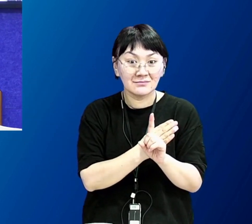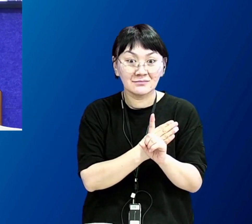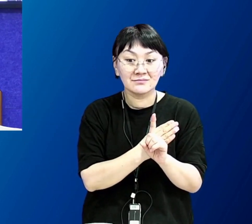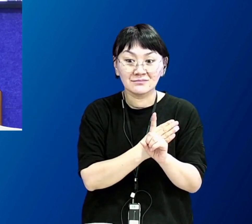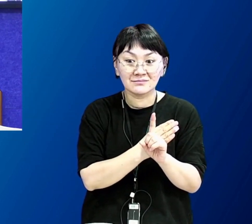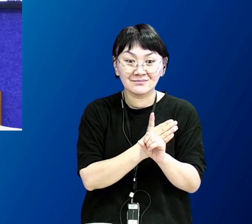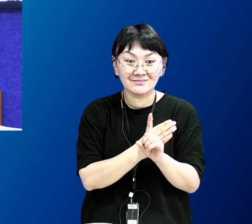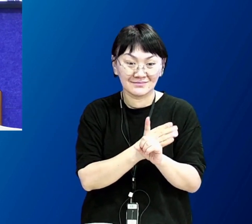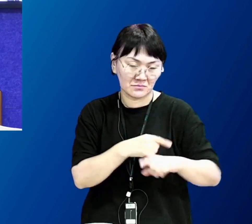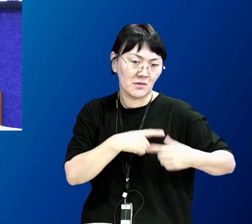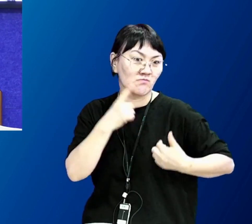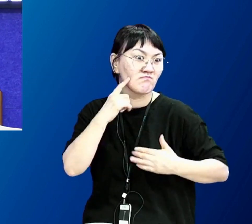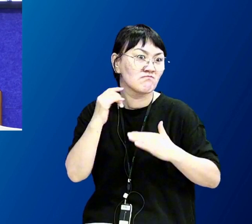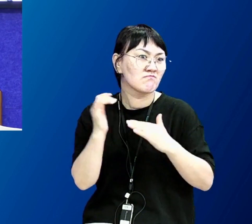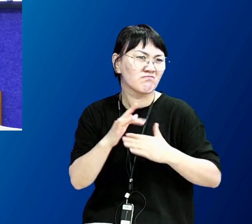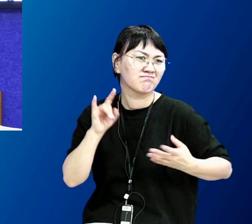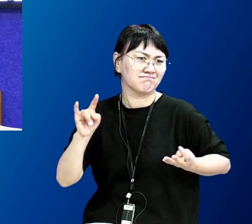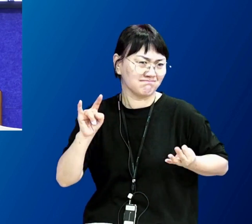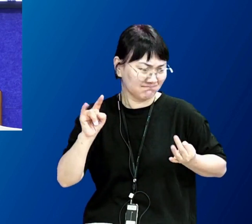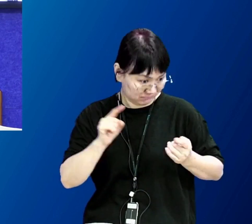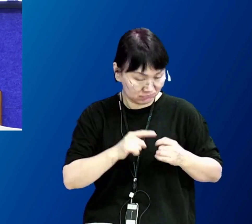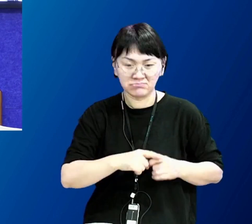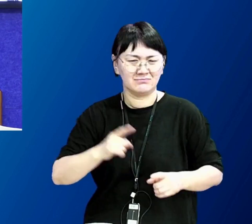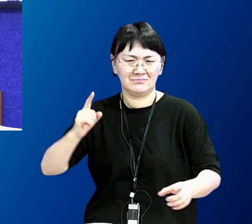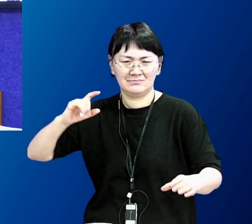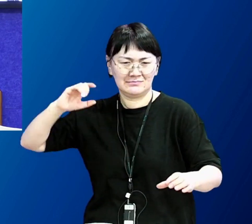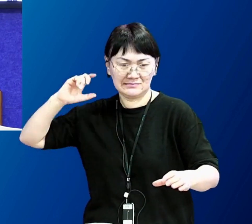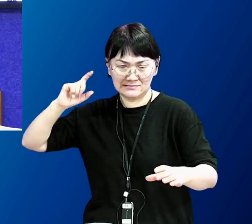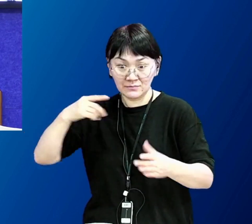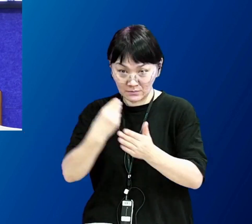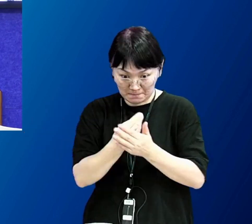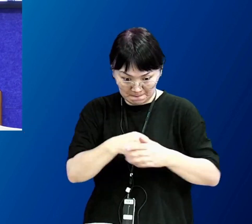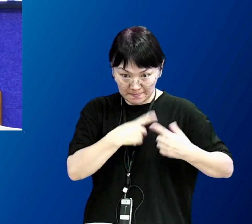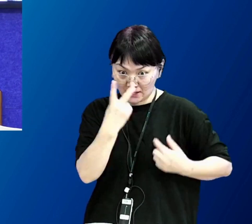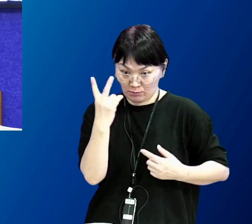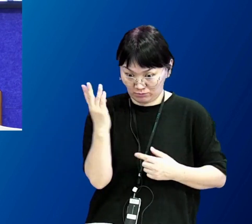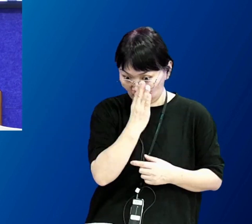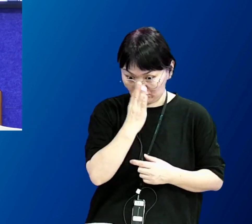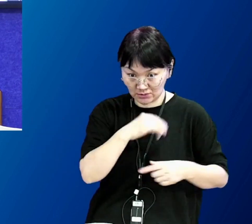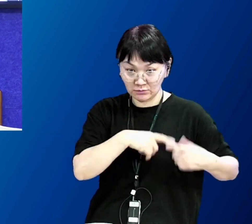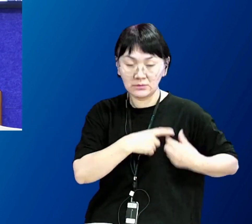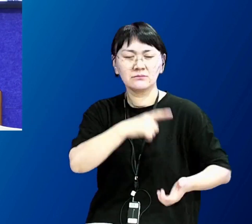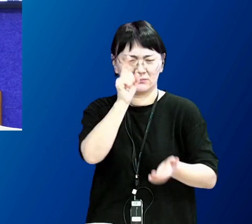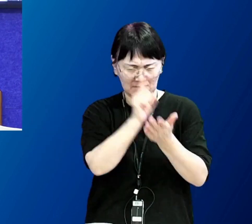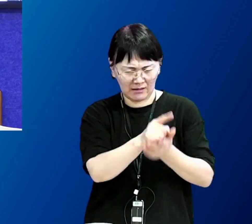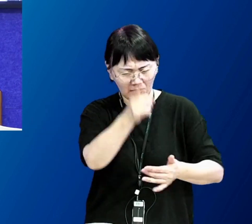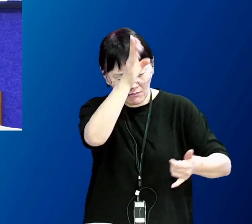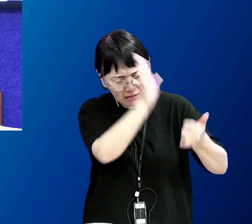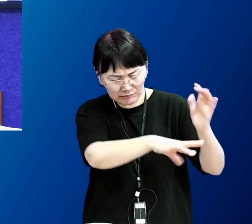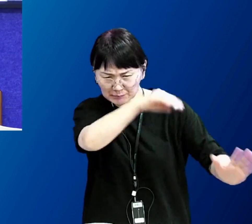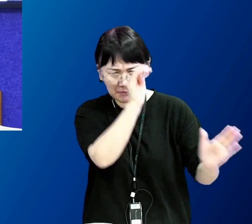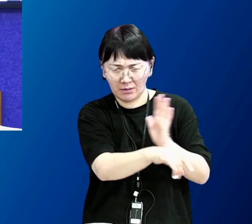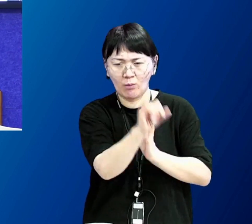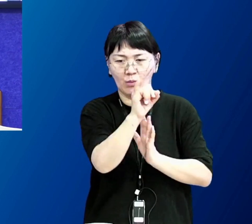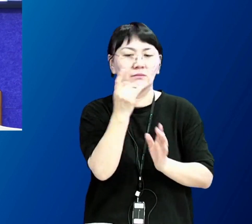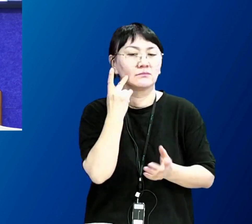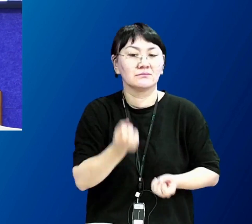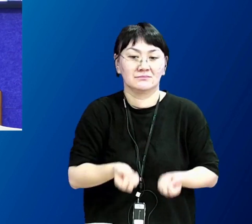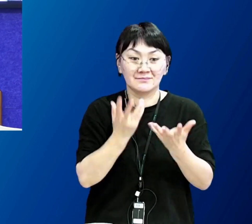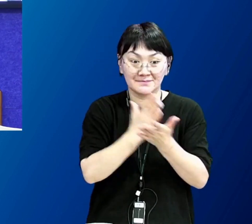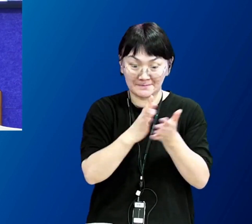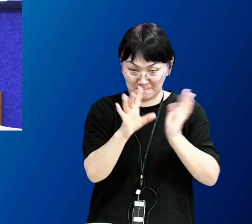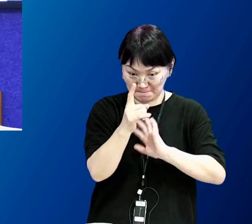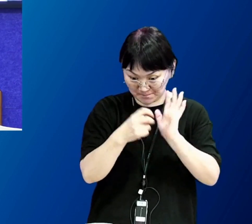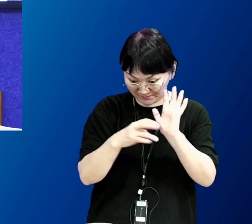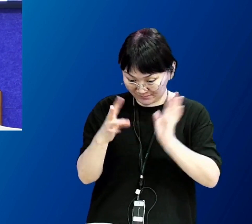Энэ хоёр сэтгэл нь эцэстээ үргэлжид муугаар дуустал ойлгож байна. 11:14 дээр үүний дараа эзэн